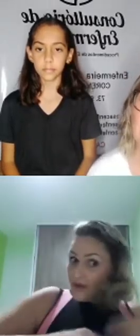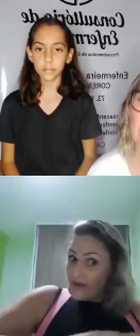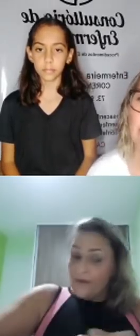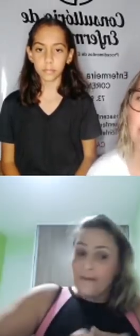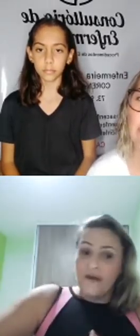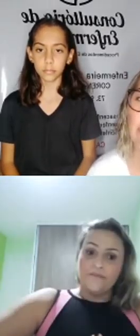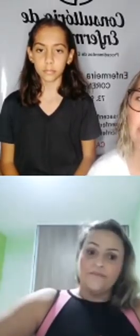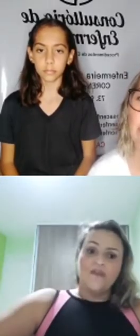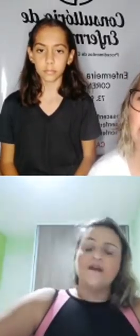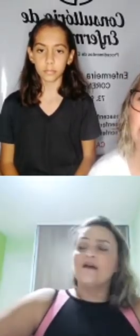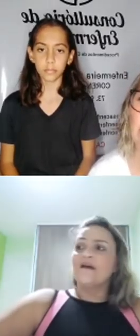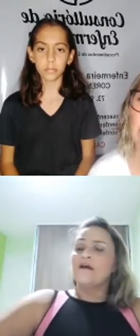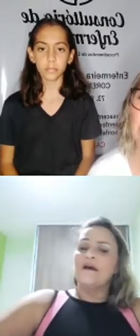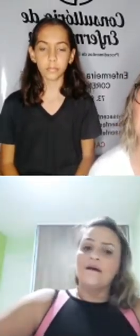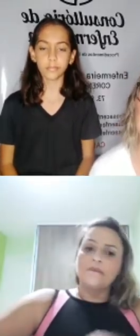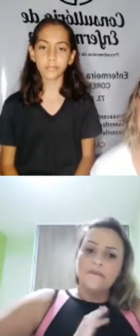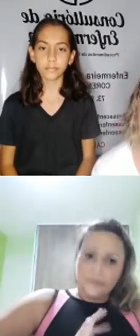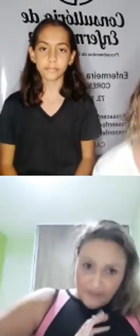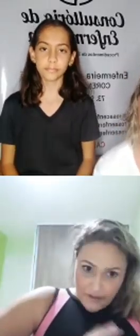Bem,